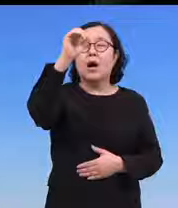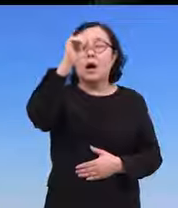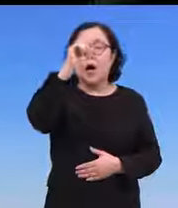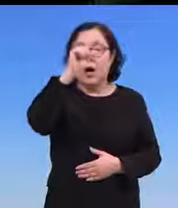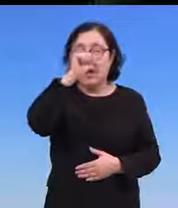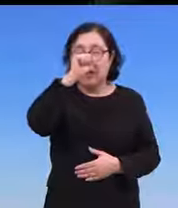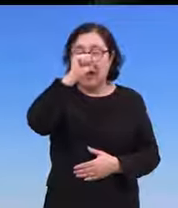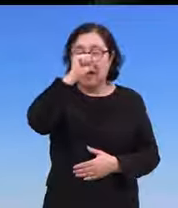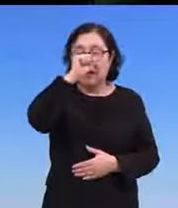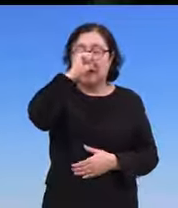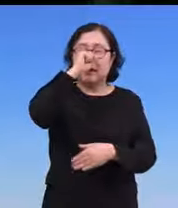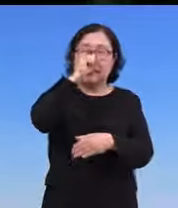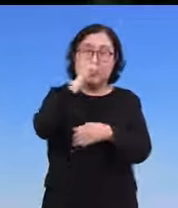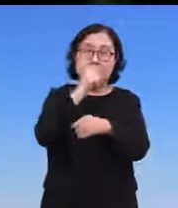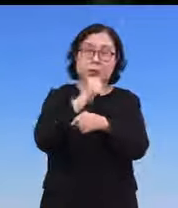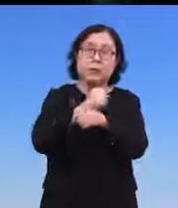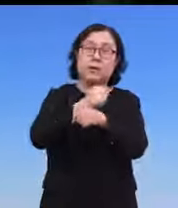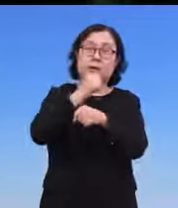그의 선하심을